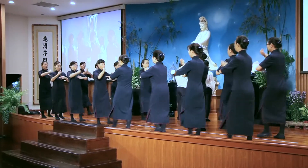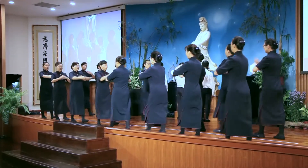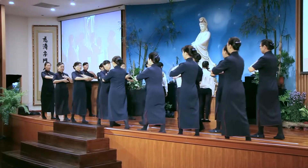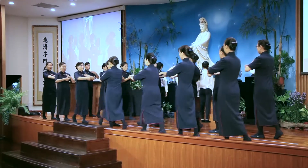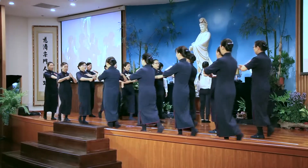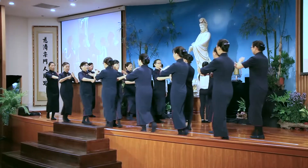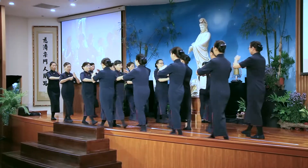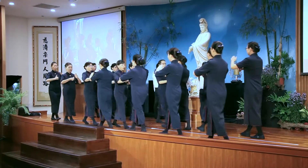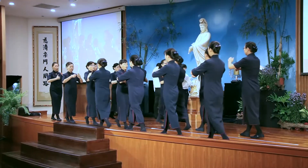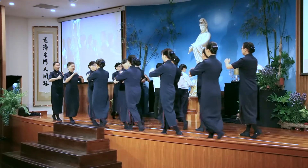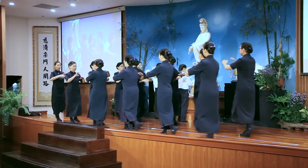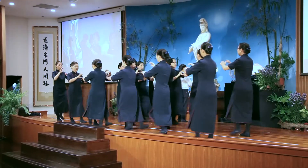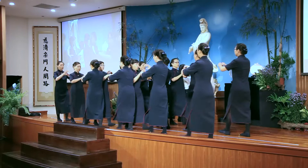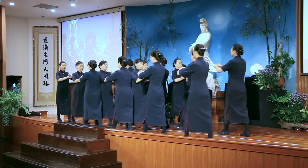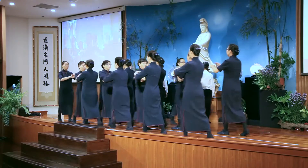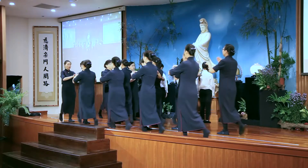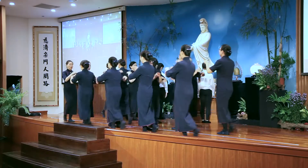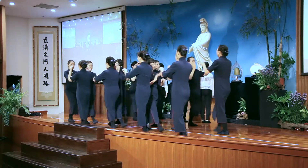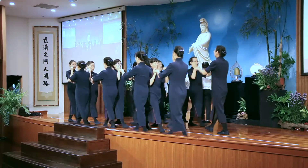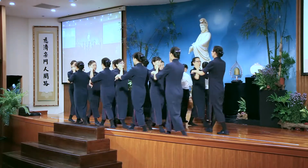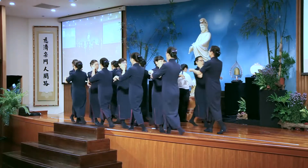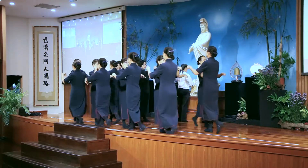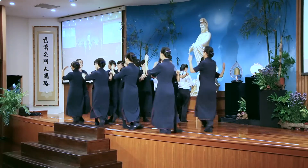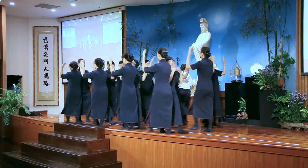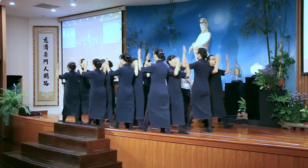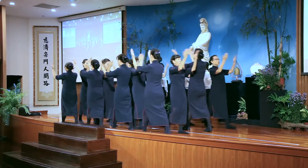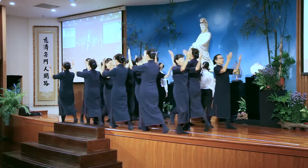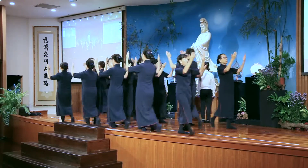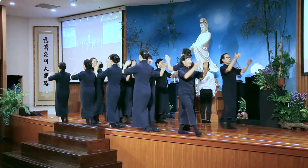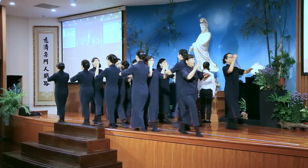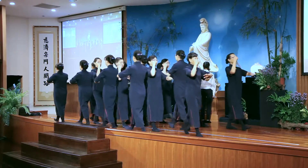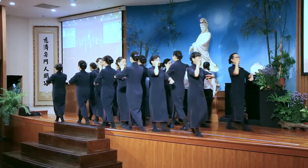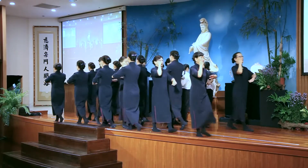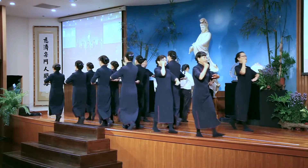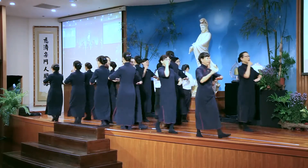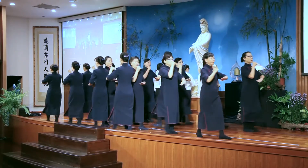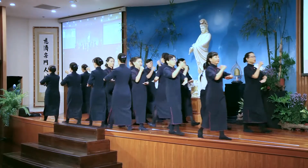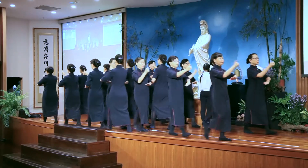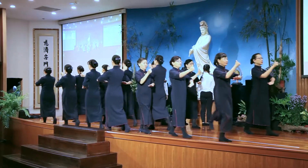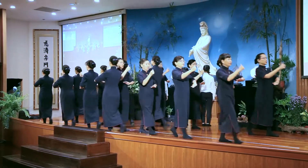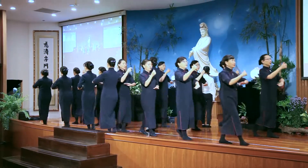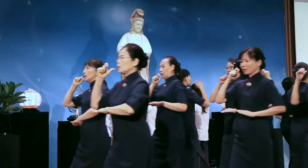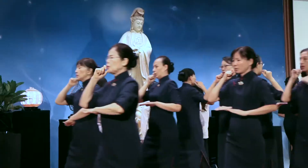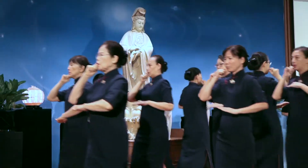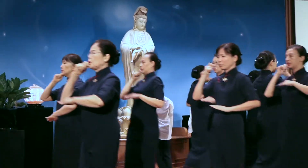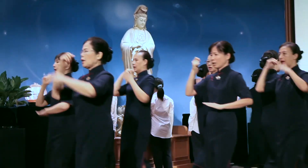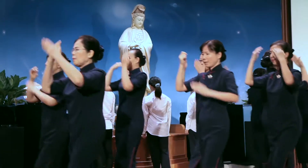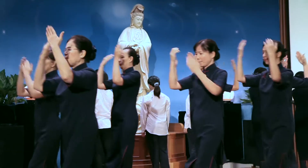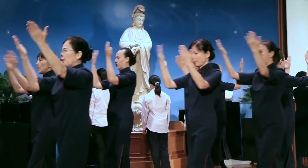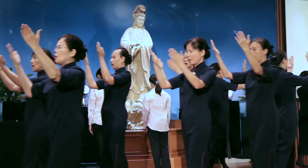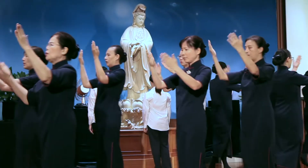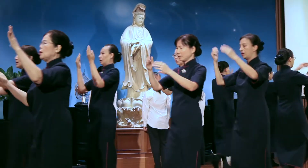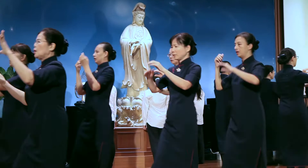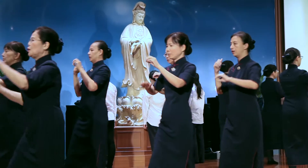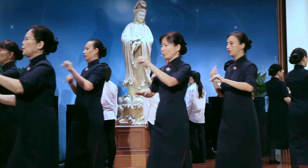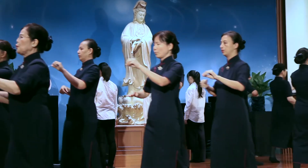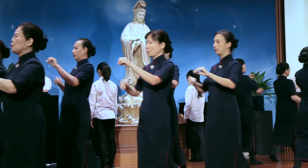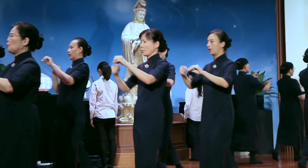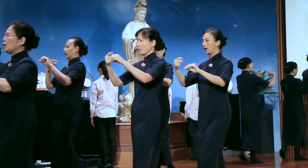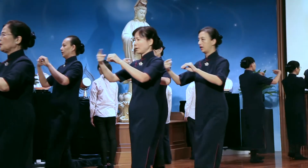血流又如故，如此回报难言之，有难报恩于万